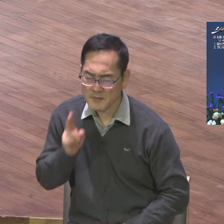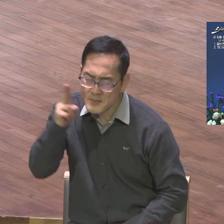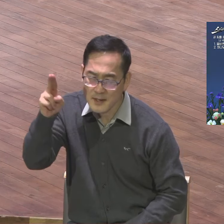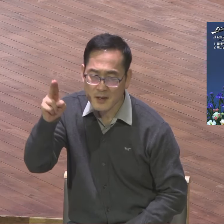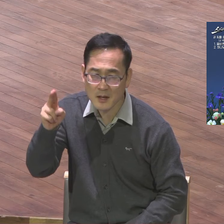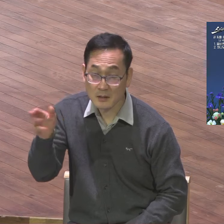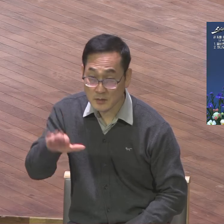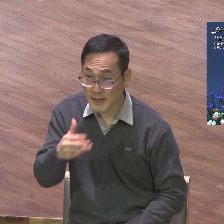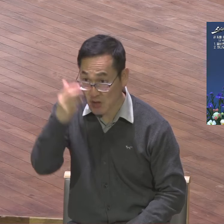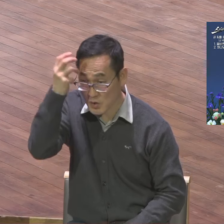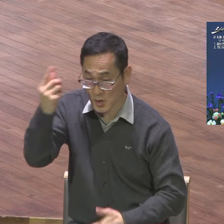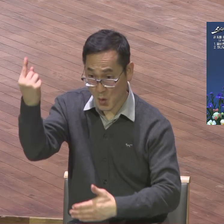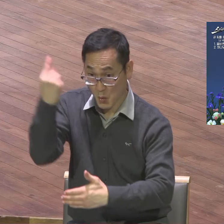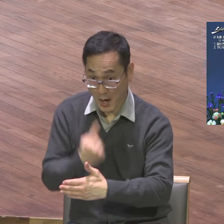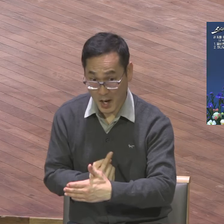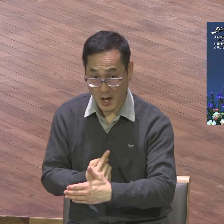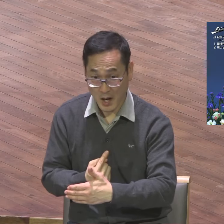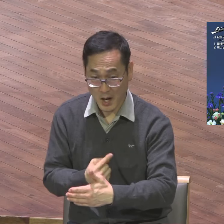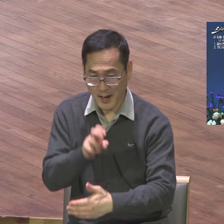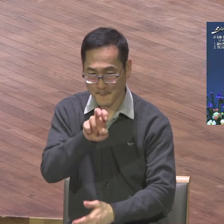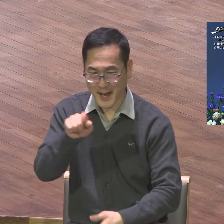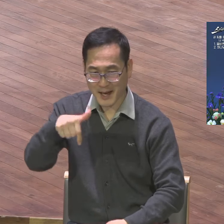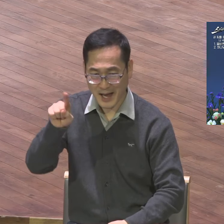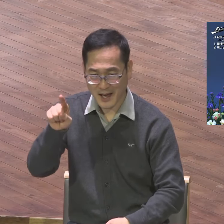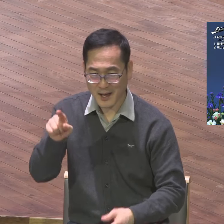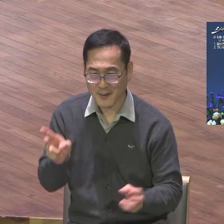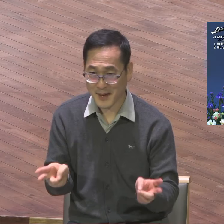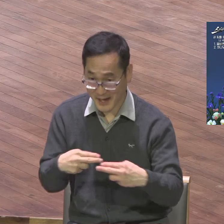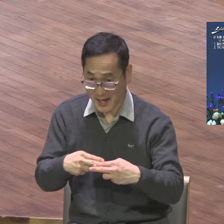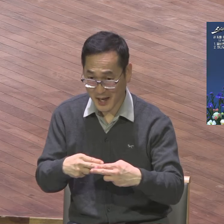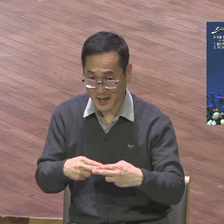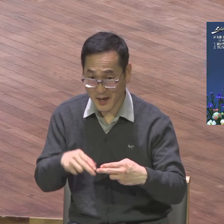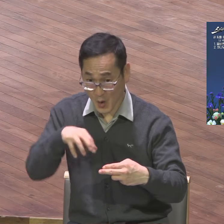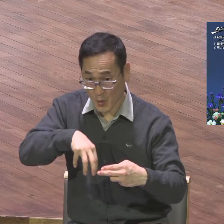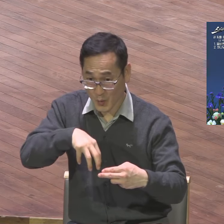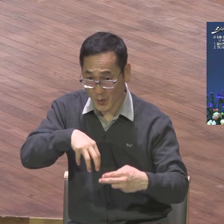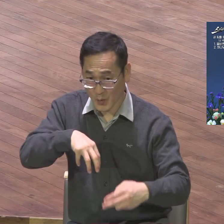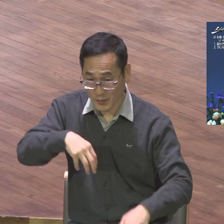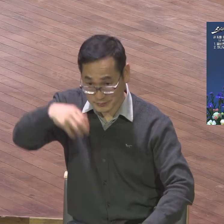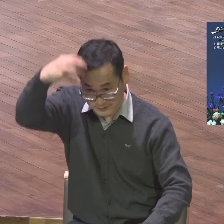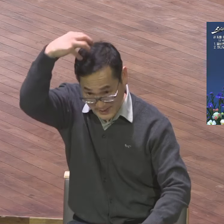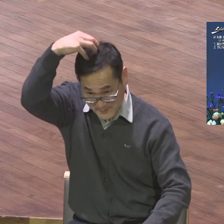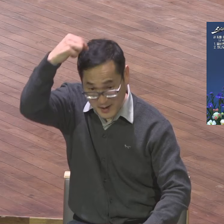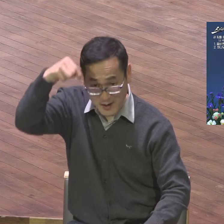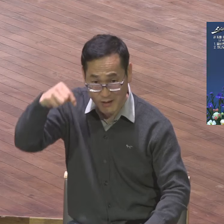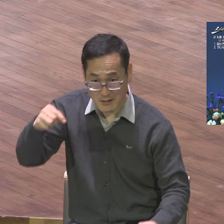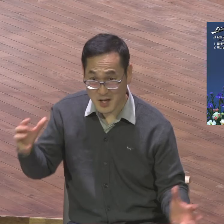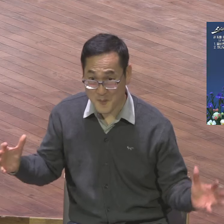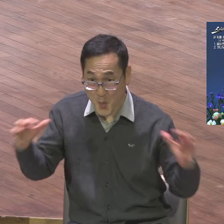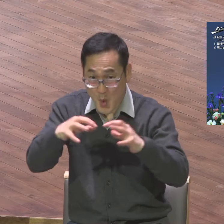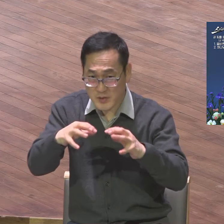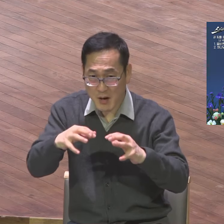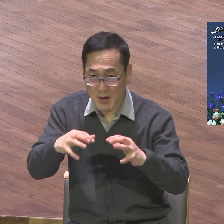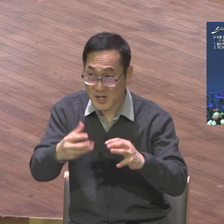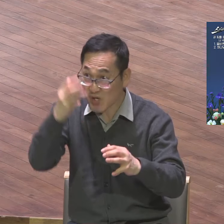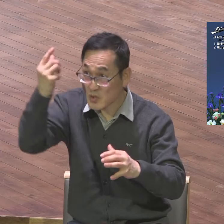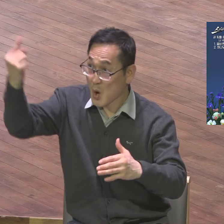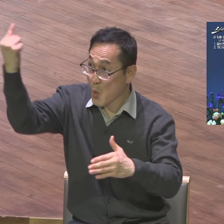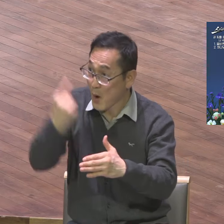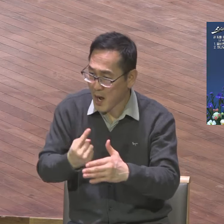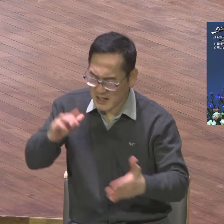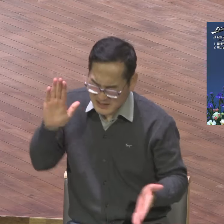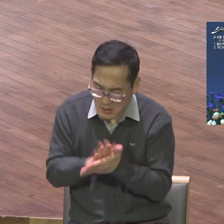그런데 성령 받은 마가다락방에 성령 받은 이 사람들이 성령이 계시니 안 믿을 수가